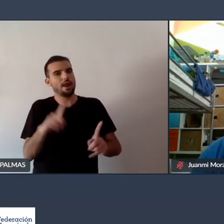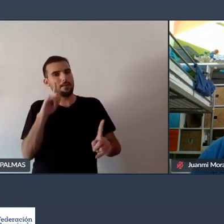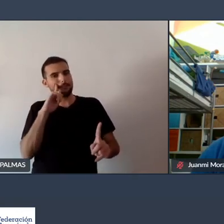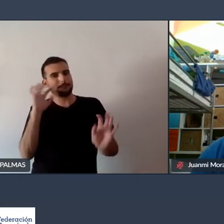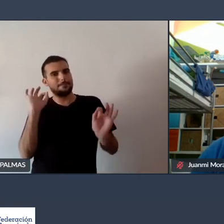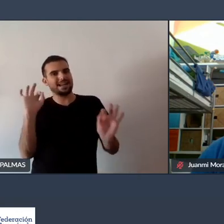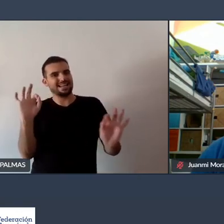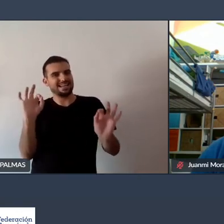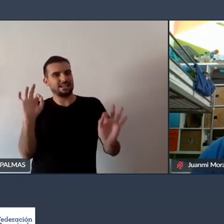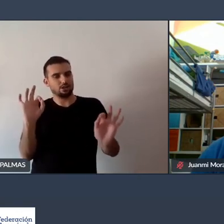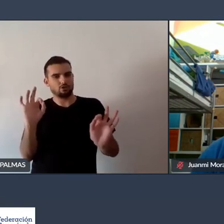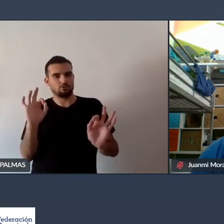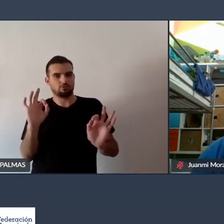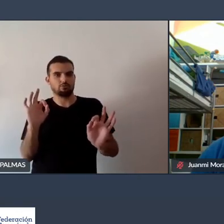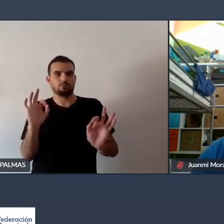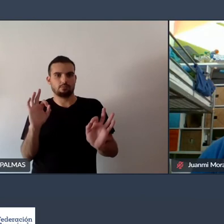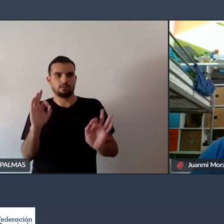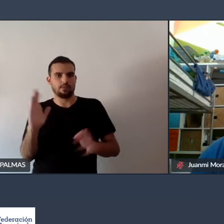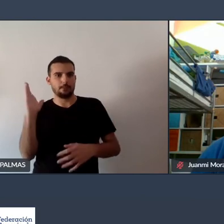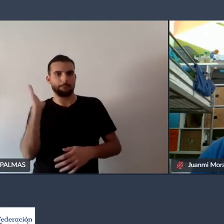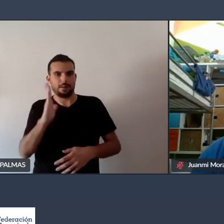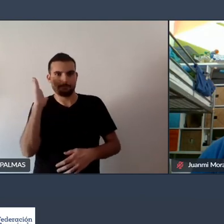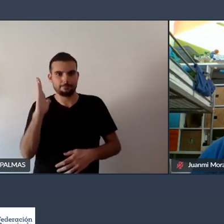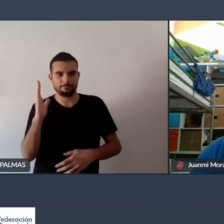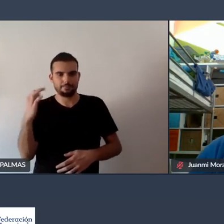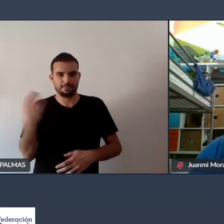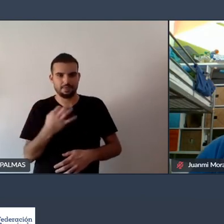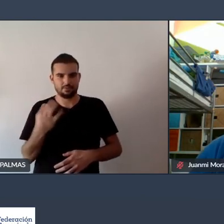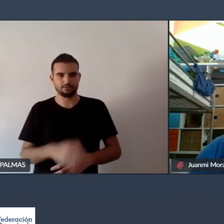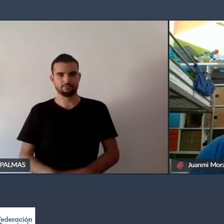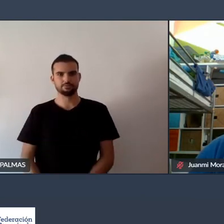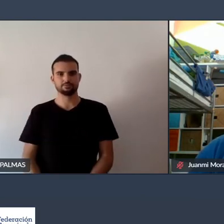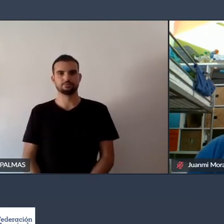hacer daño tanto con balón como sin balón, como te he dicho antes, que lo hagan.